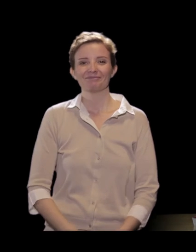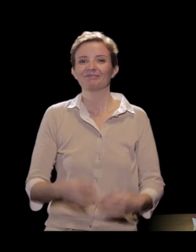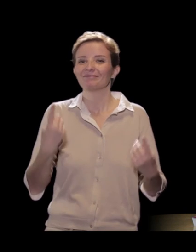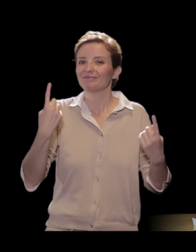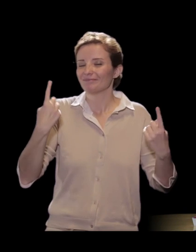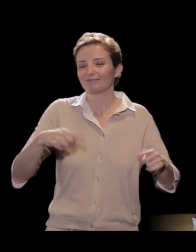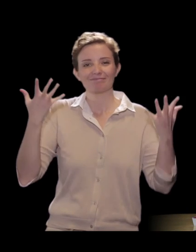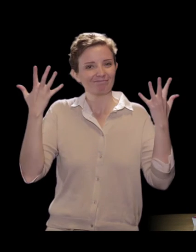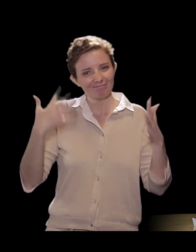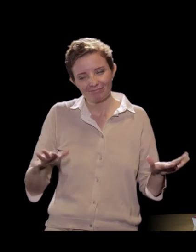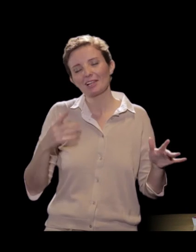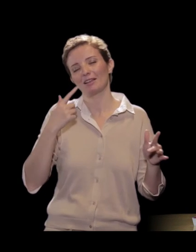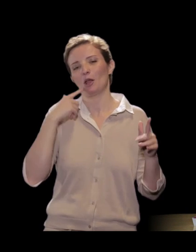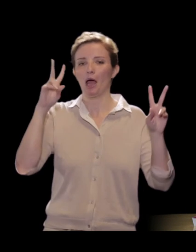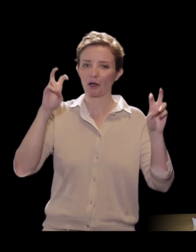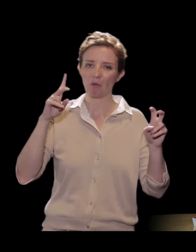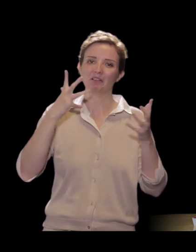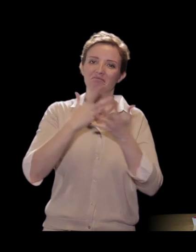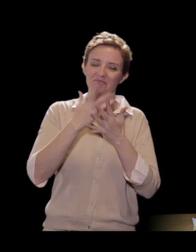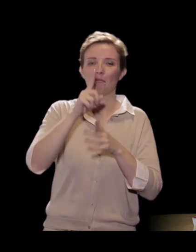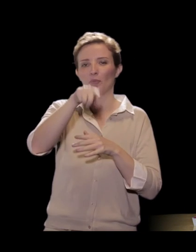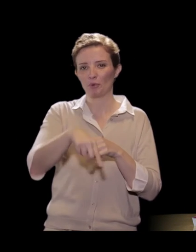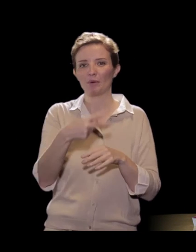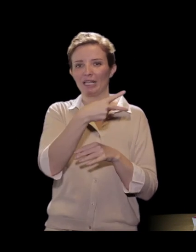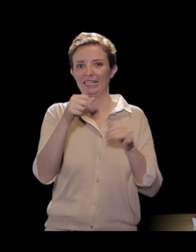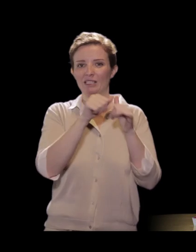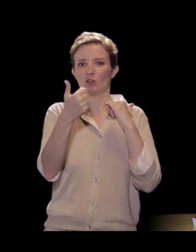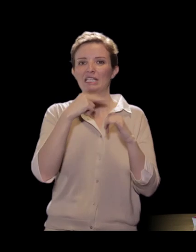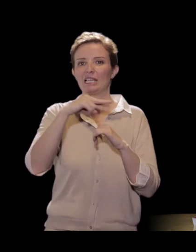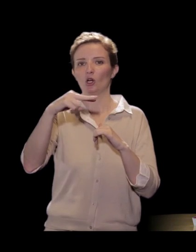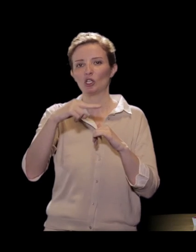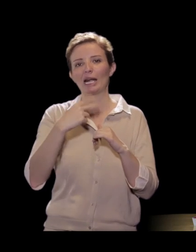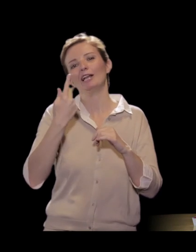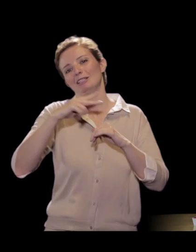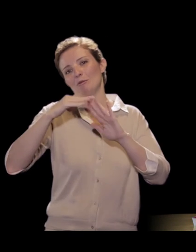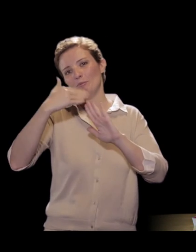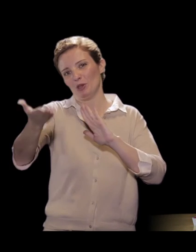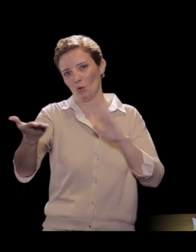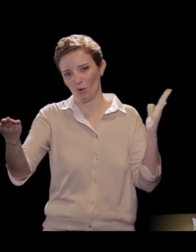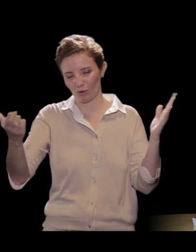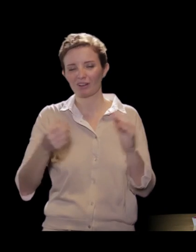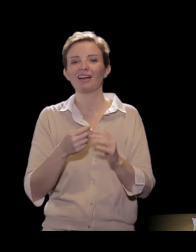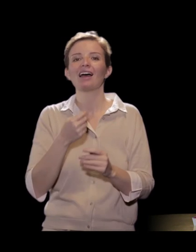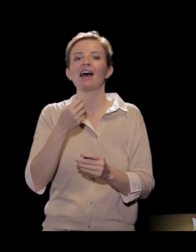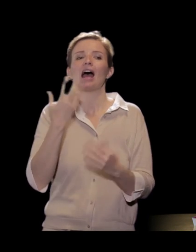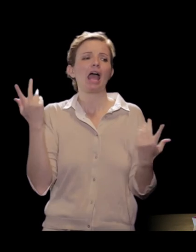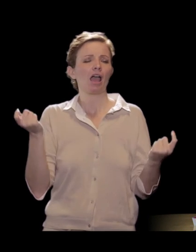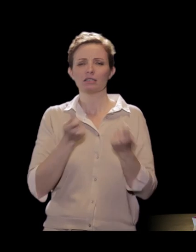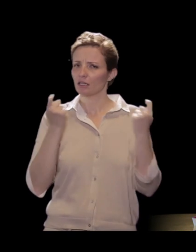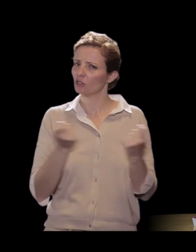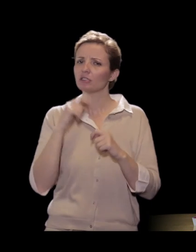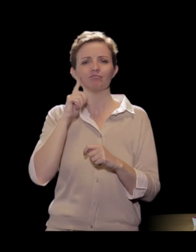precedenza con questo abbiamo anche raccontato un pochettino quello che riguarda le disequazioni di secondo grado e di grado superiore al secondo